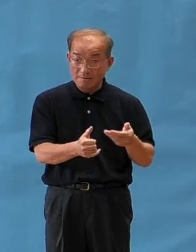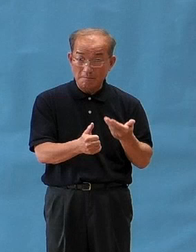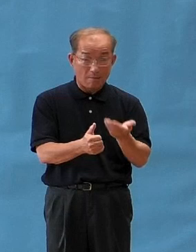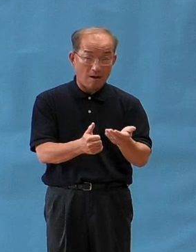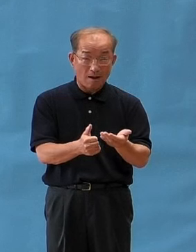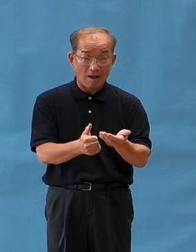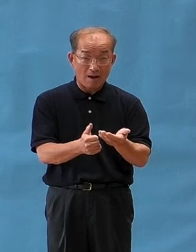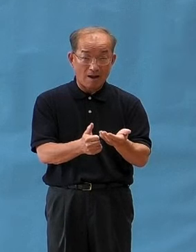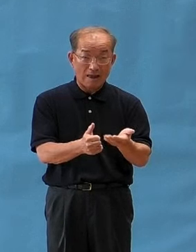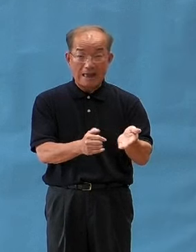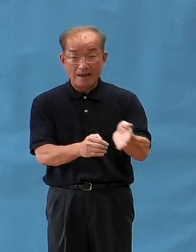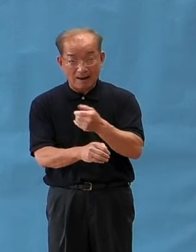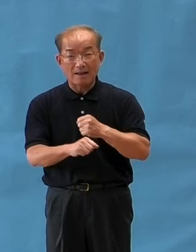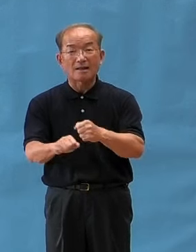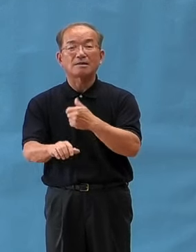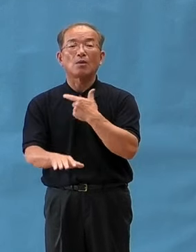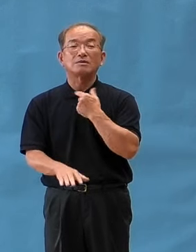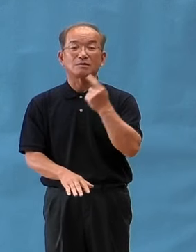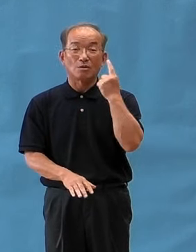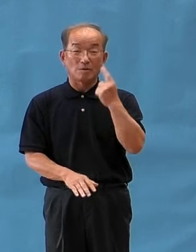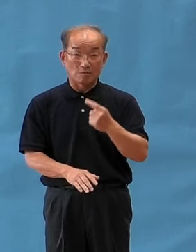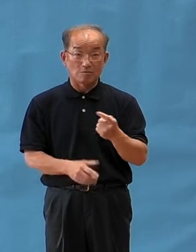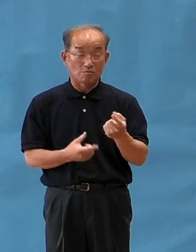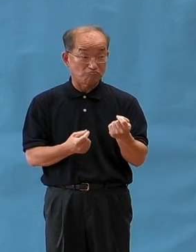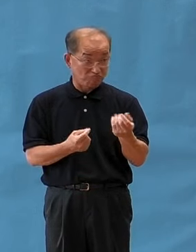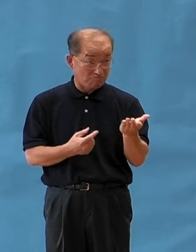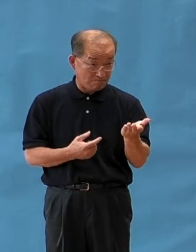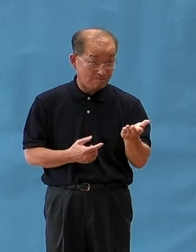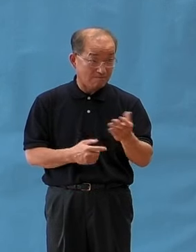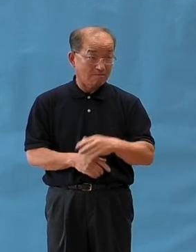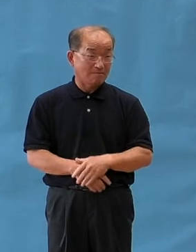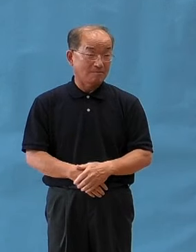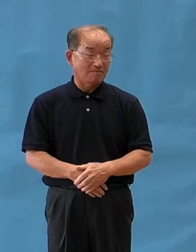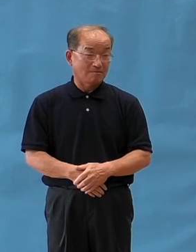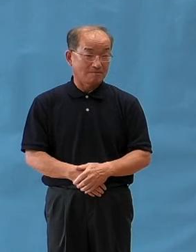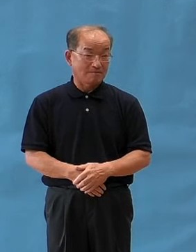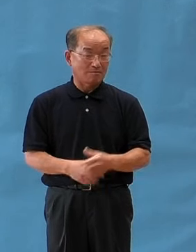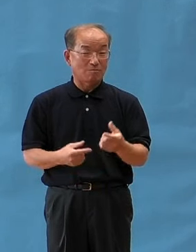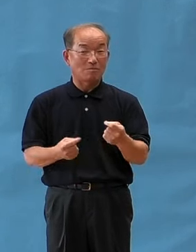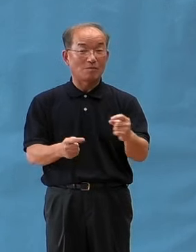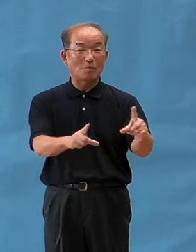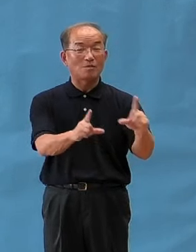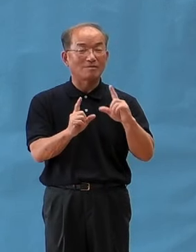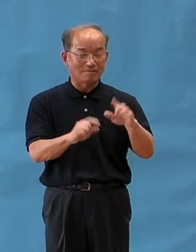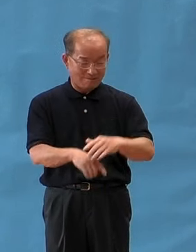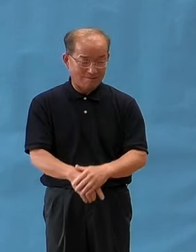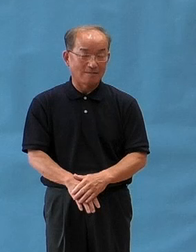思います。思いません? そうですね。わかりました。